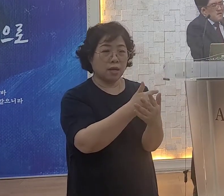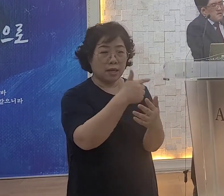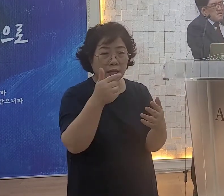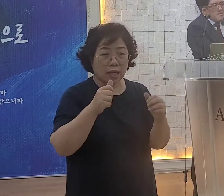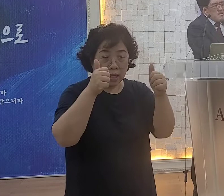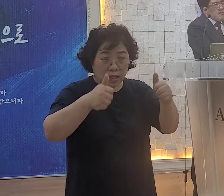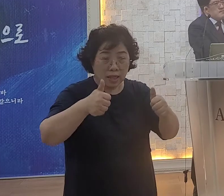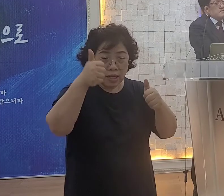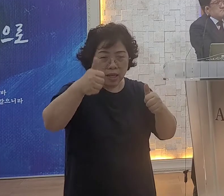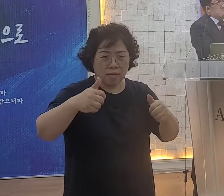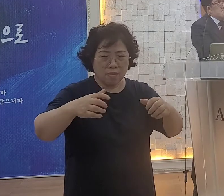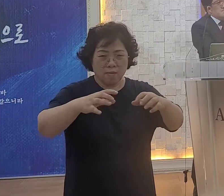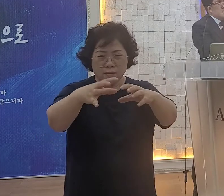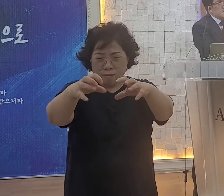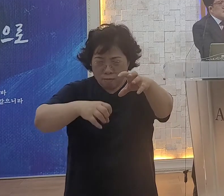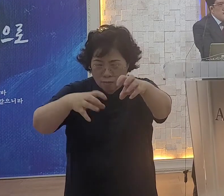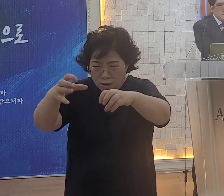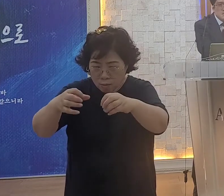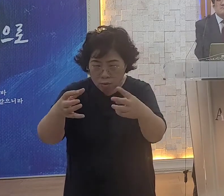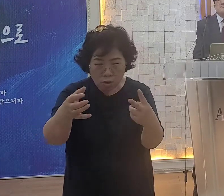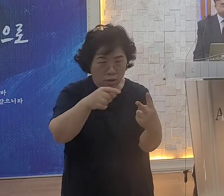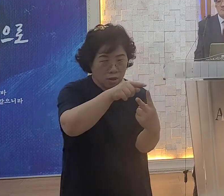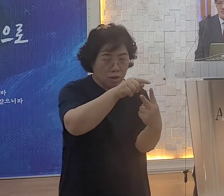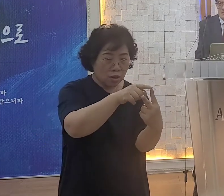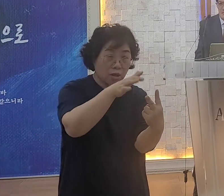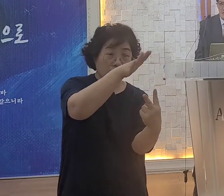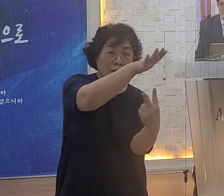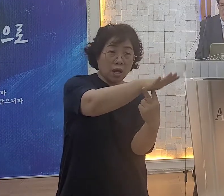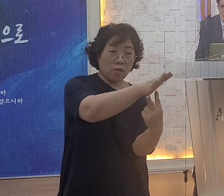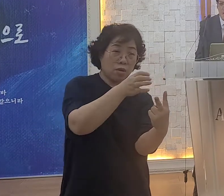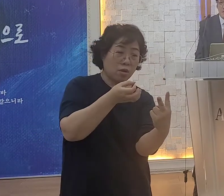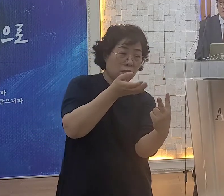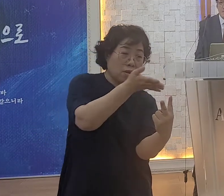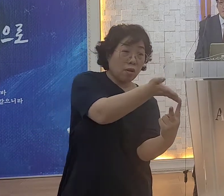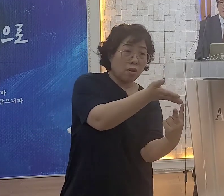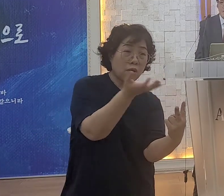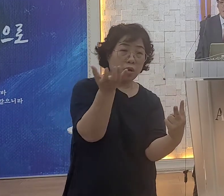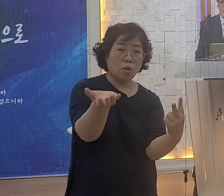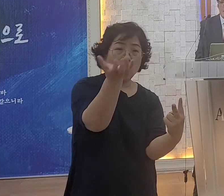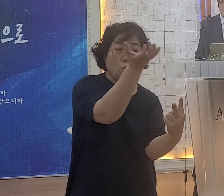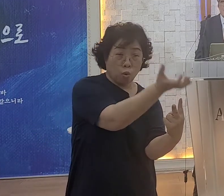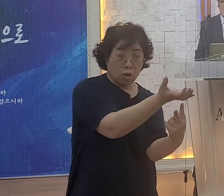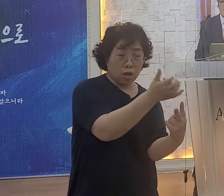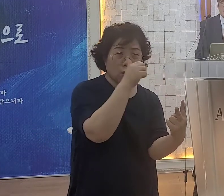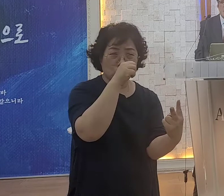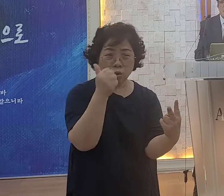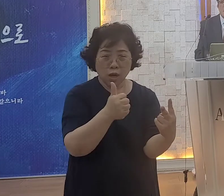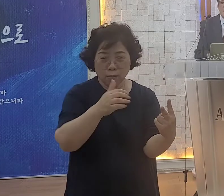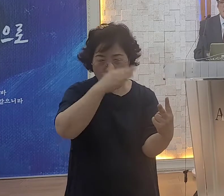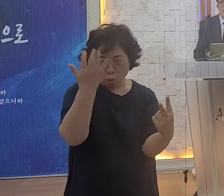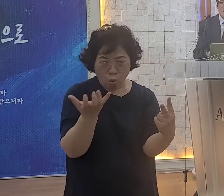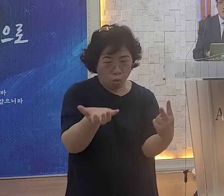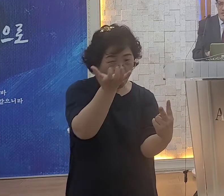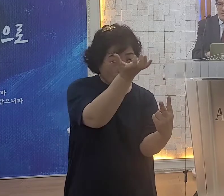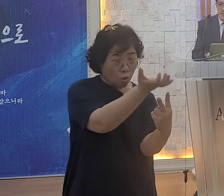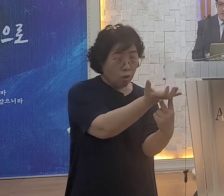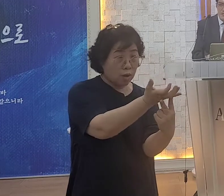다 그 숫 염소한테 다 뒤집어 씌우는 거예요. 전가. 그래서